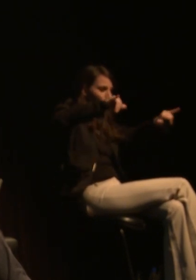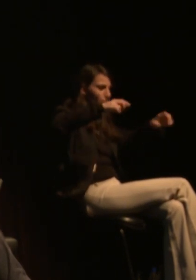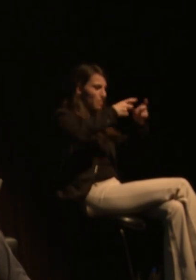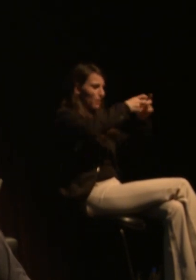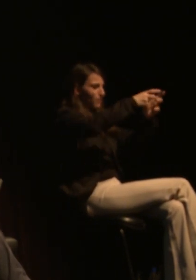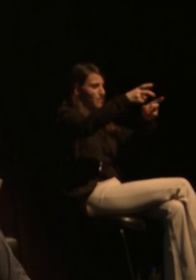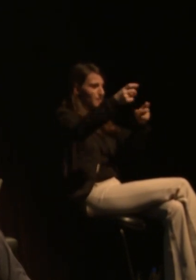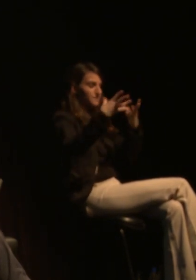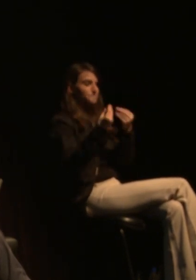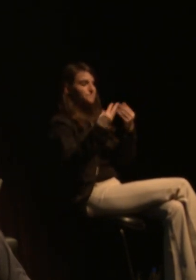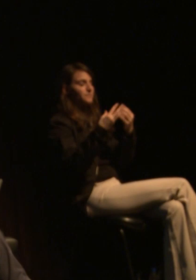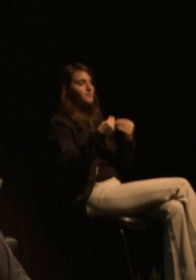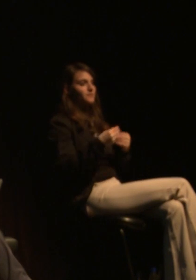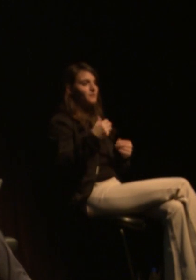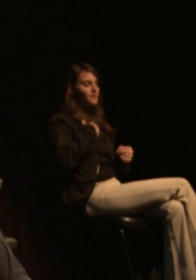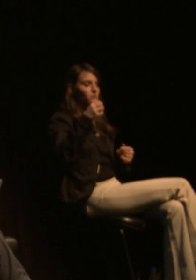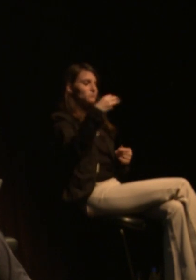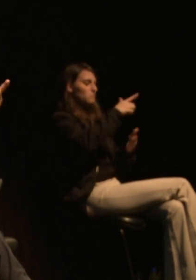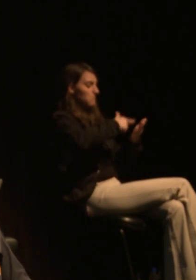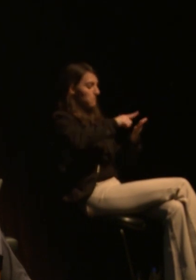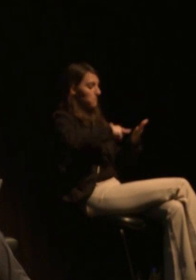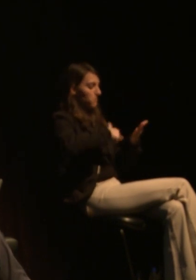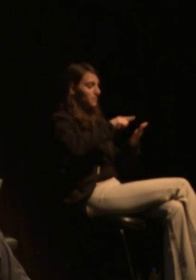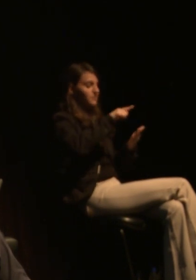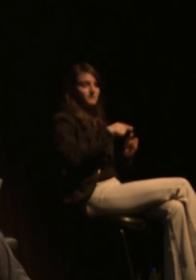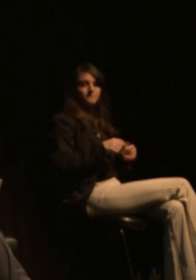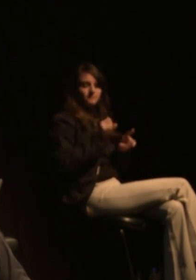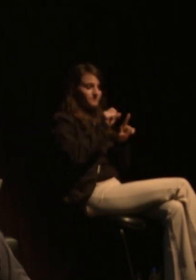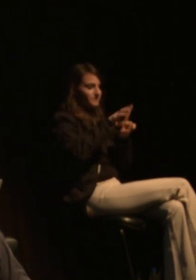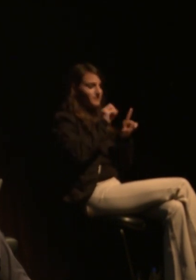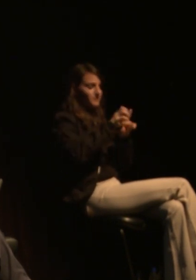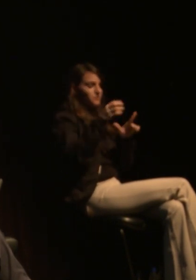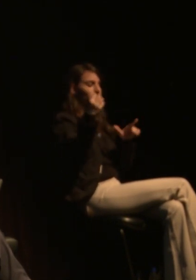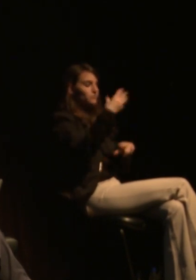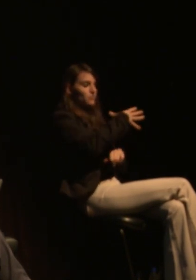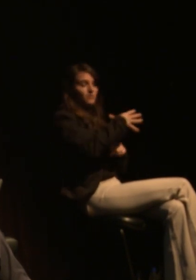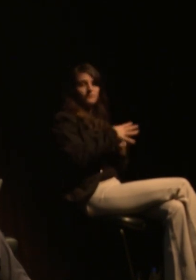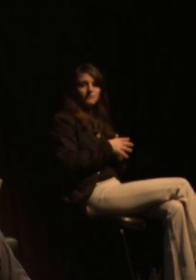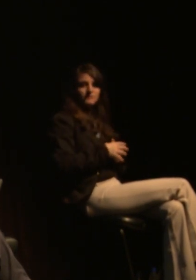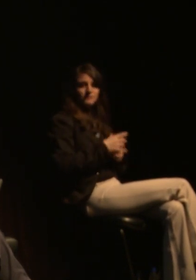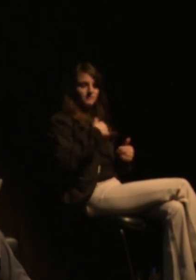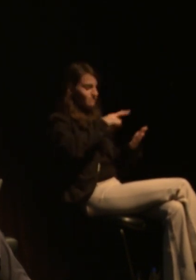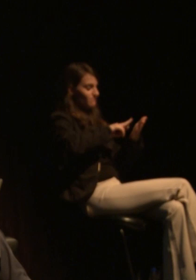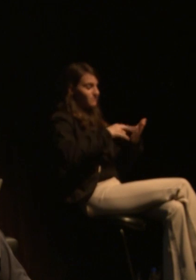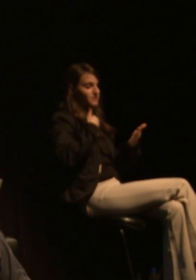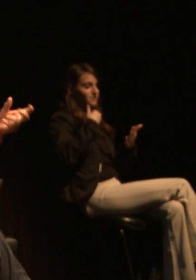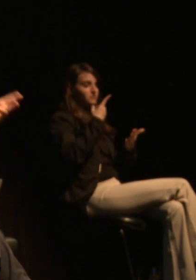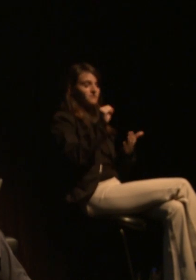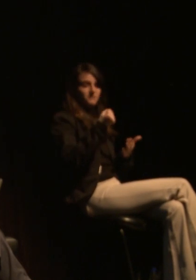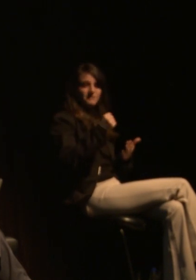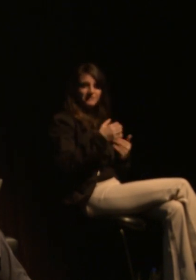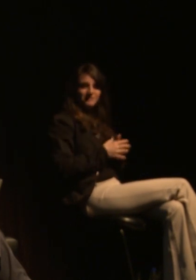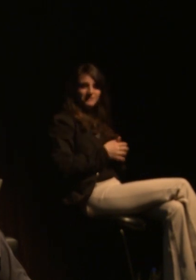me deu a possibilidade de fazer uma nova literatura. Ela tinha 18 e eu também tinha 18 quando eu li. Eu falava,